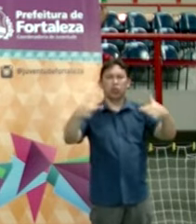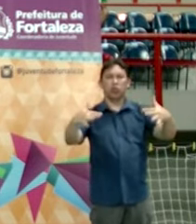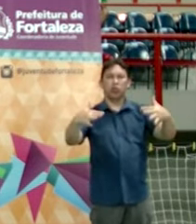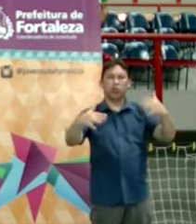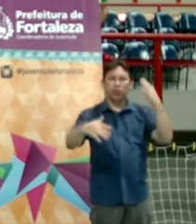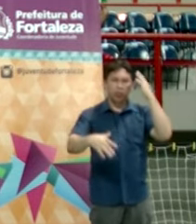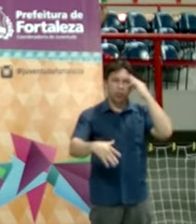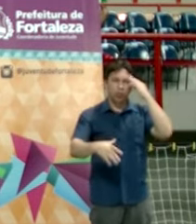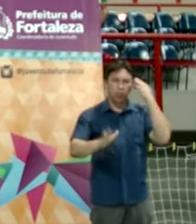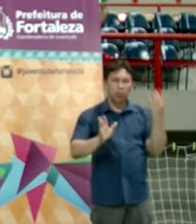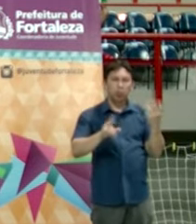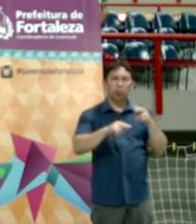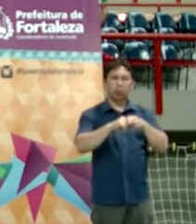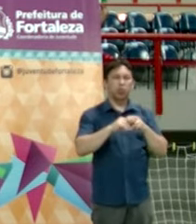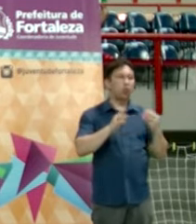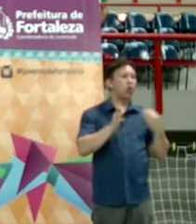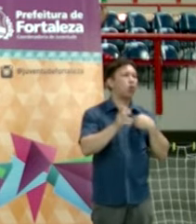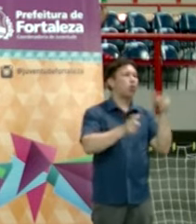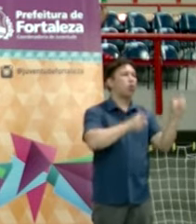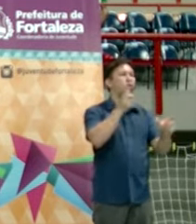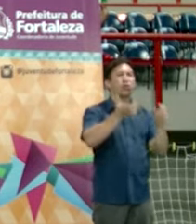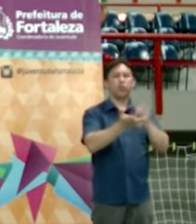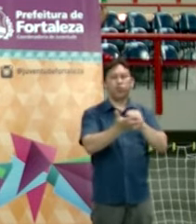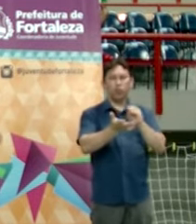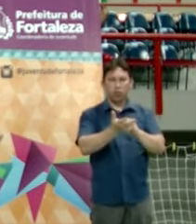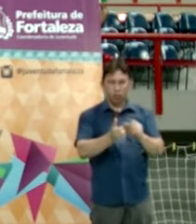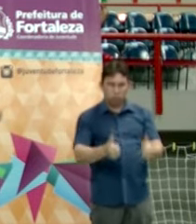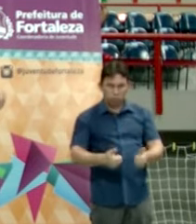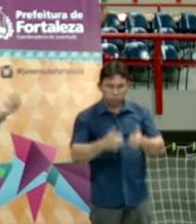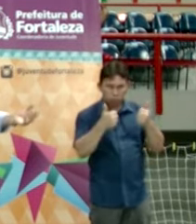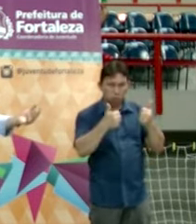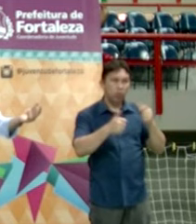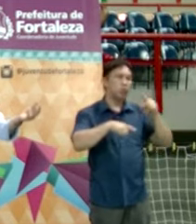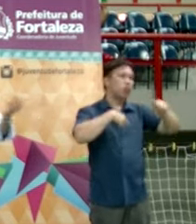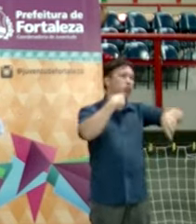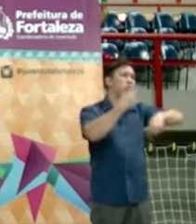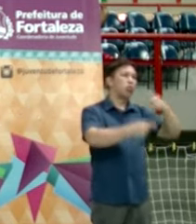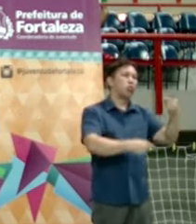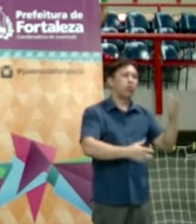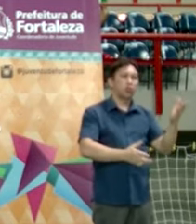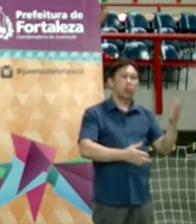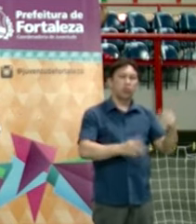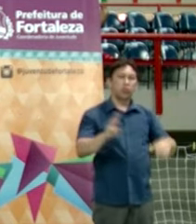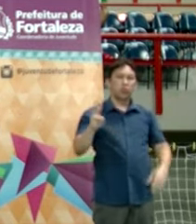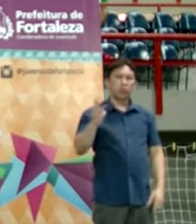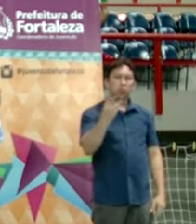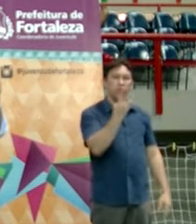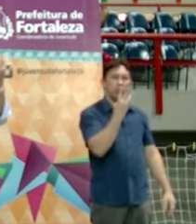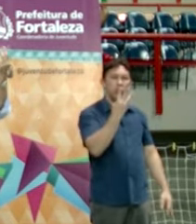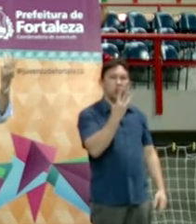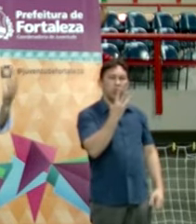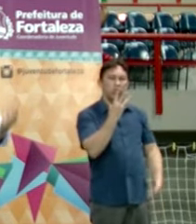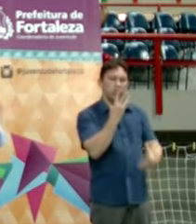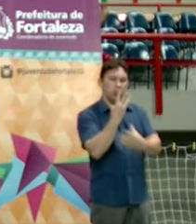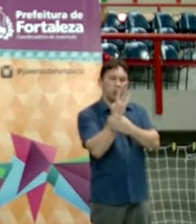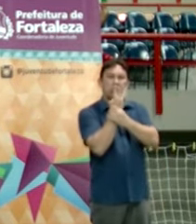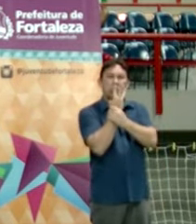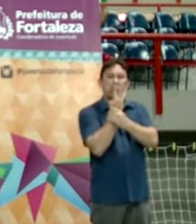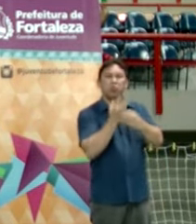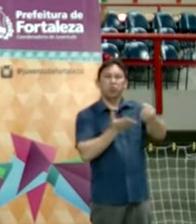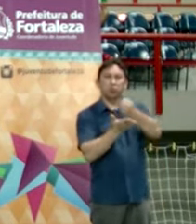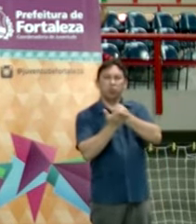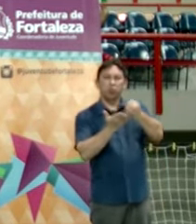isso que a gente acabou não colocando, né, alguns outros pensadores. E aí depois a gente vai pegar quem? Os três bases, as três